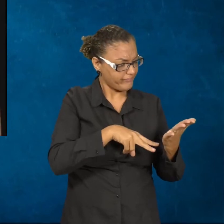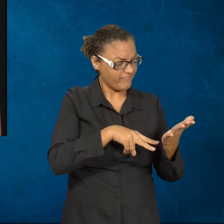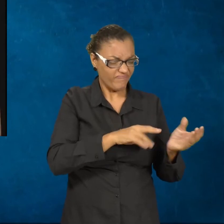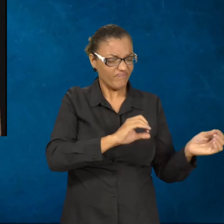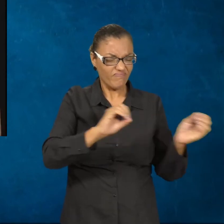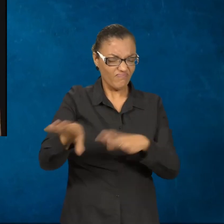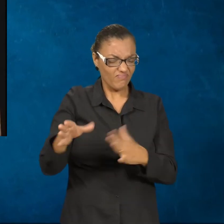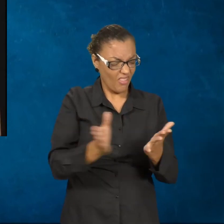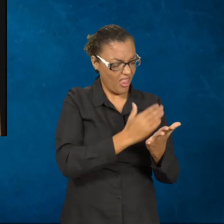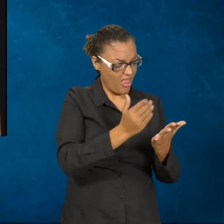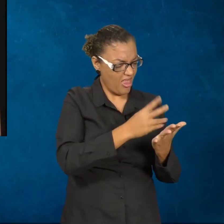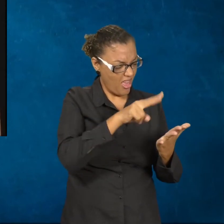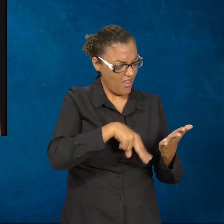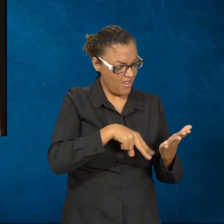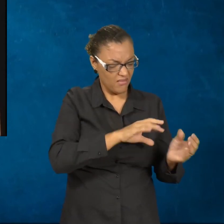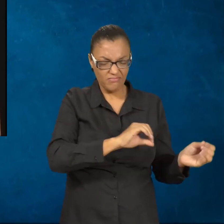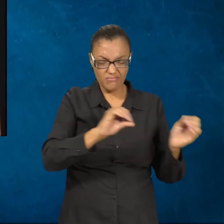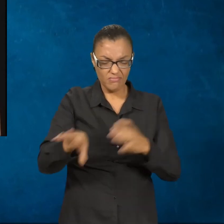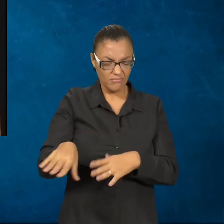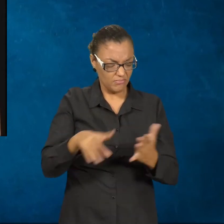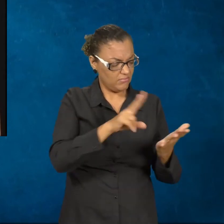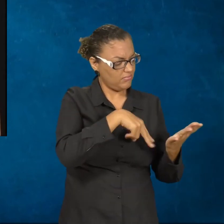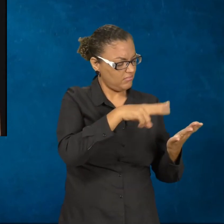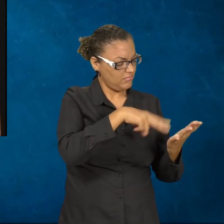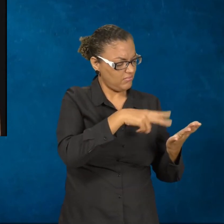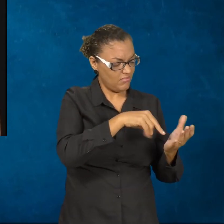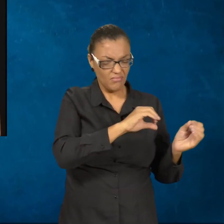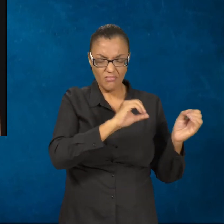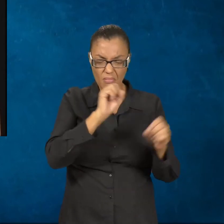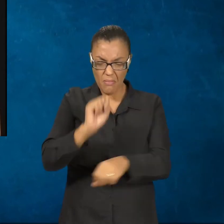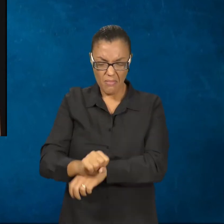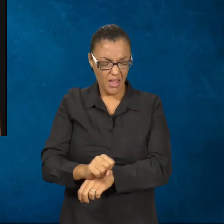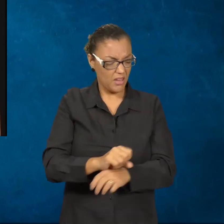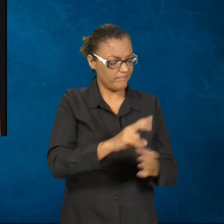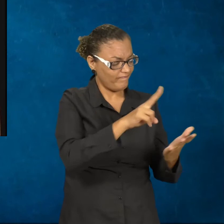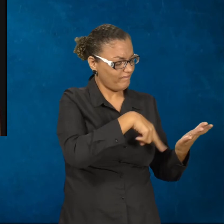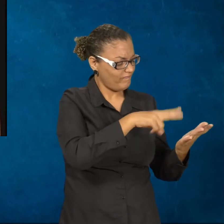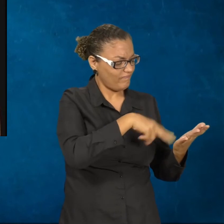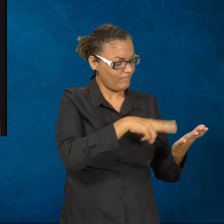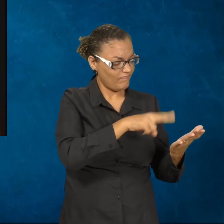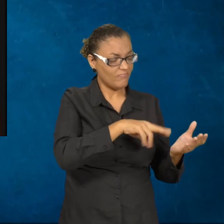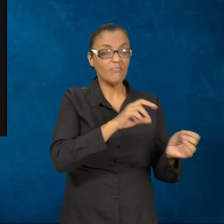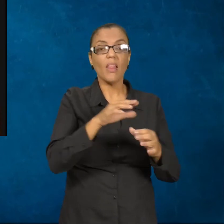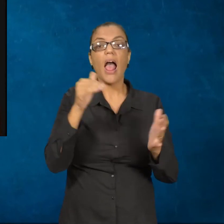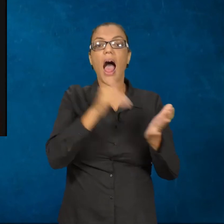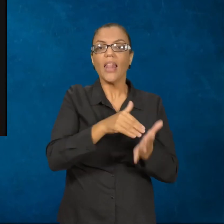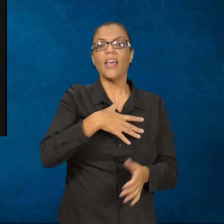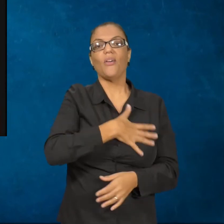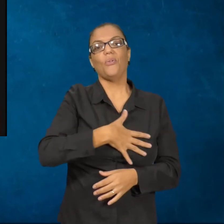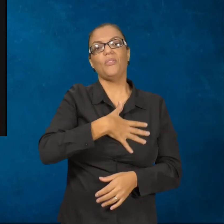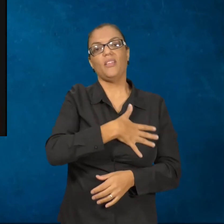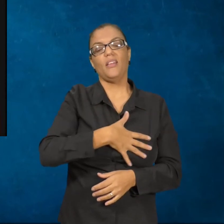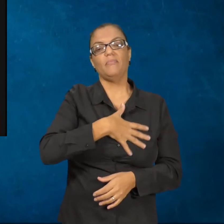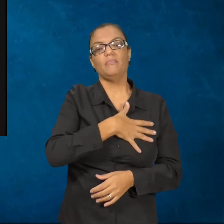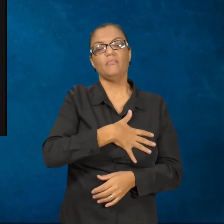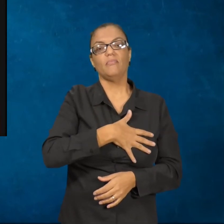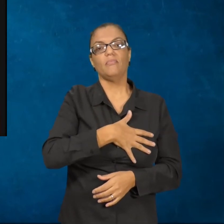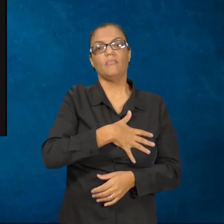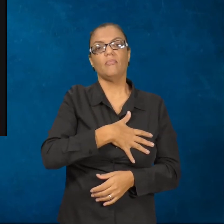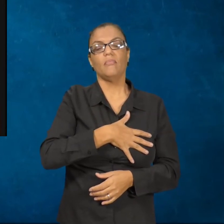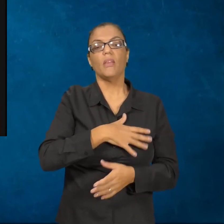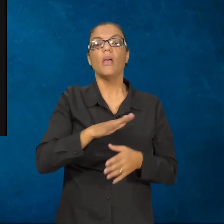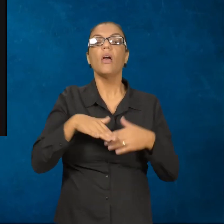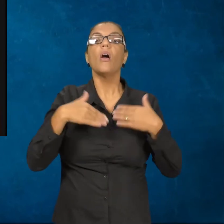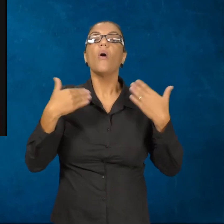chato, não é teu livro. Começa outro. Tá chato? Para. Começa outro. Tá chato? Para. Qual é o defeito da escola?